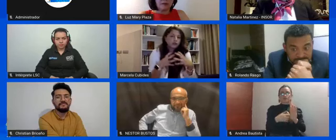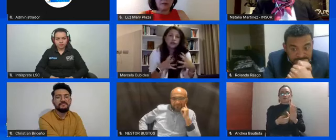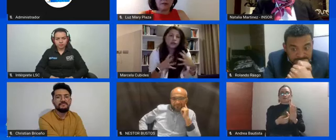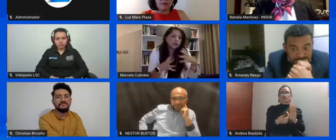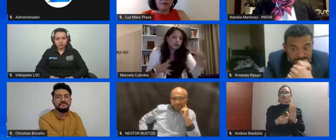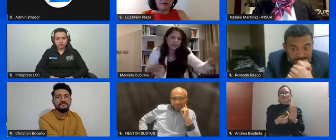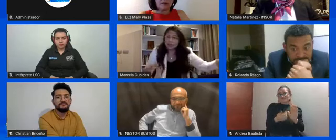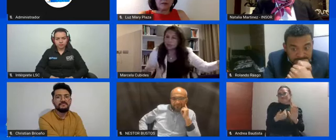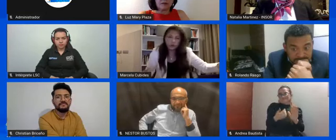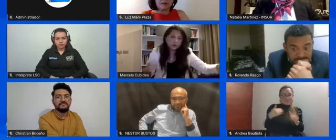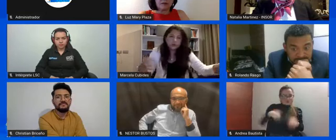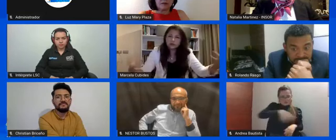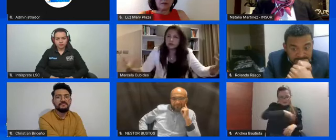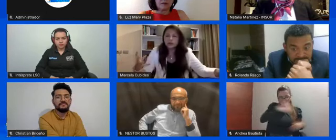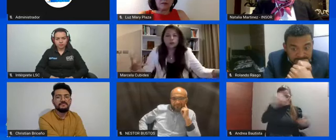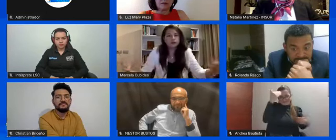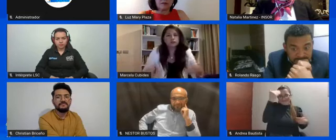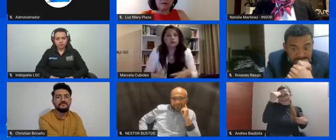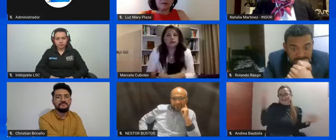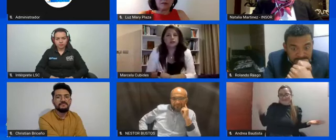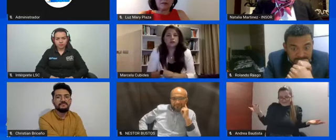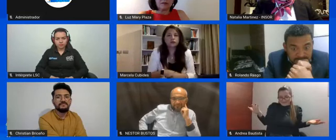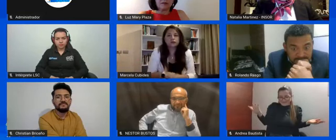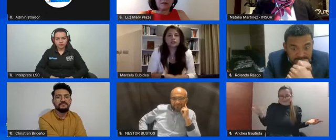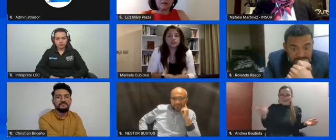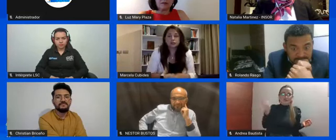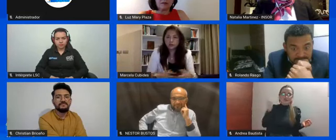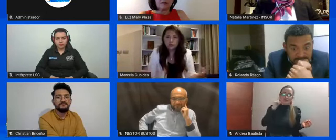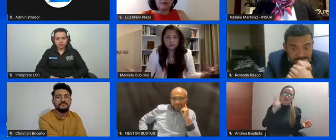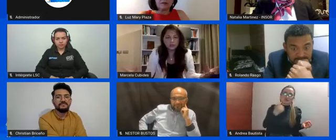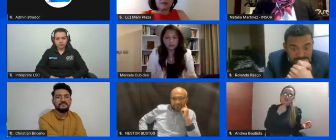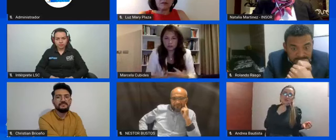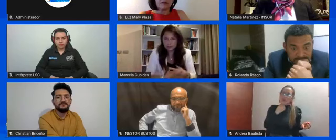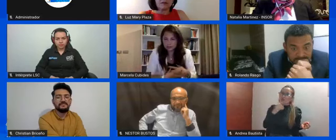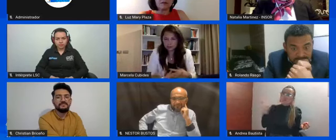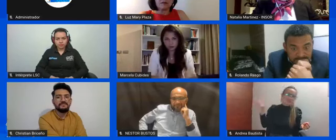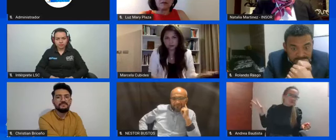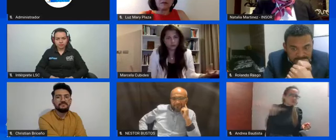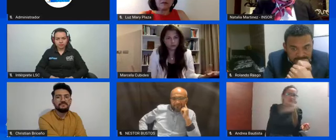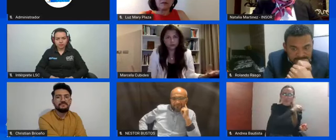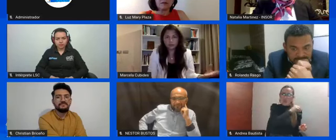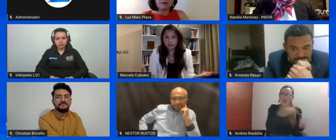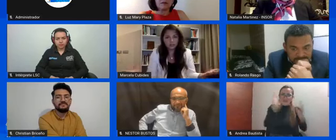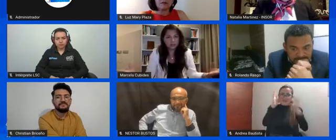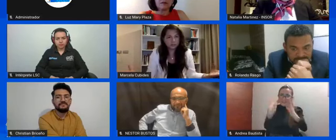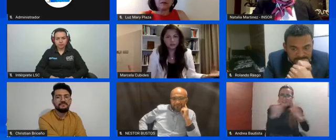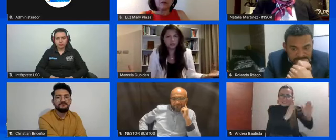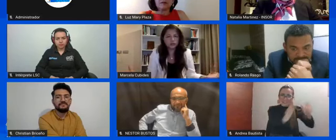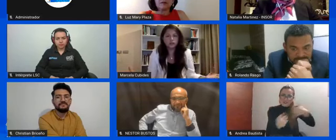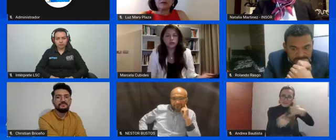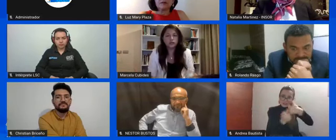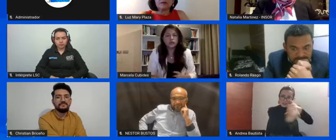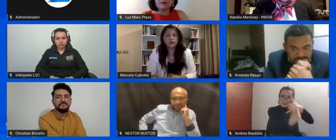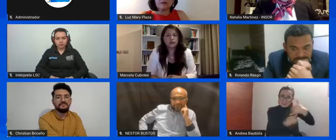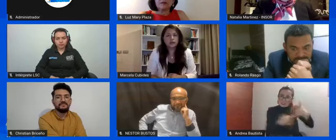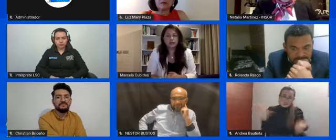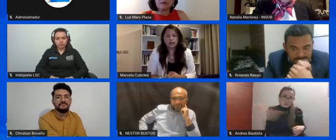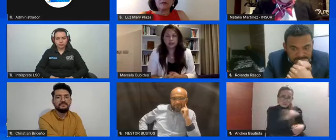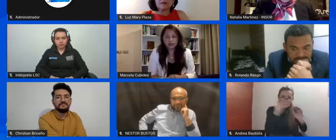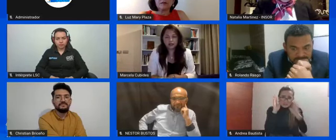sorda, nunca vamos a llegar a todos los estudiantes sordos que están muy dispersos y la dispersión, pues tú sabes, es el inmenso reto Sí,